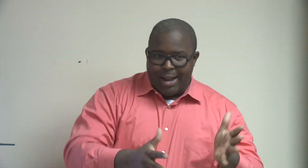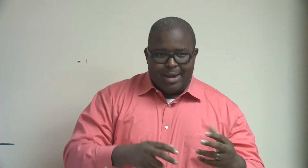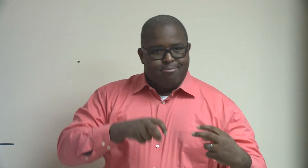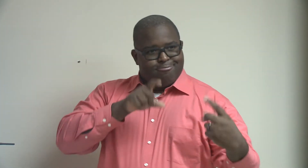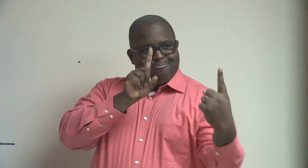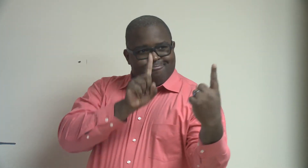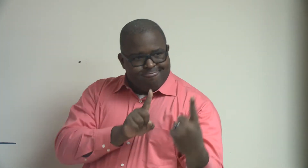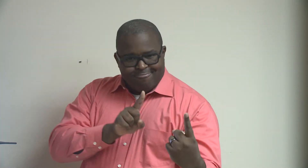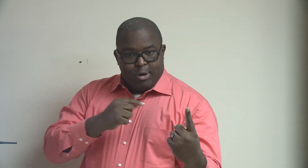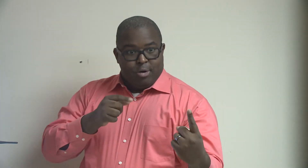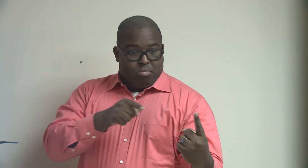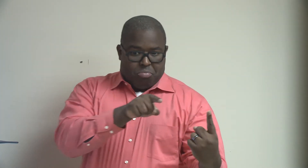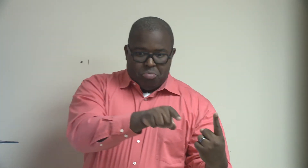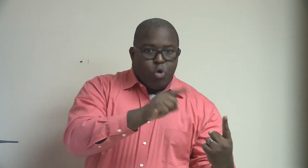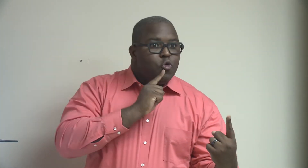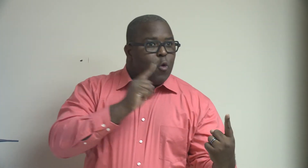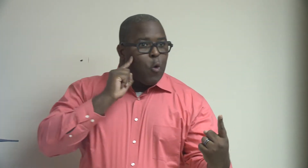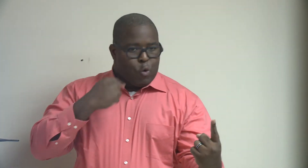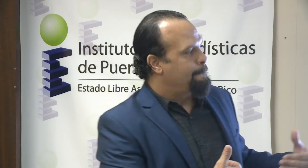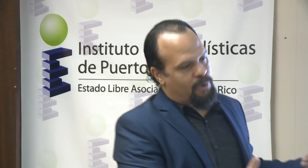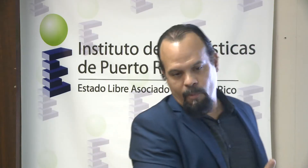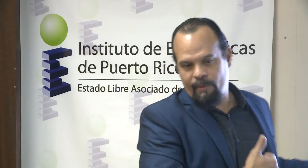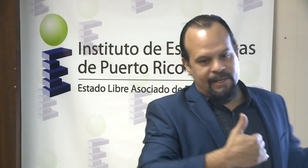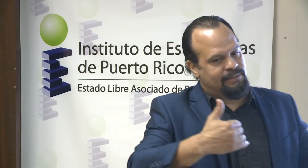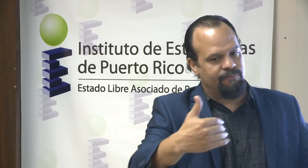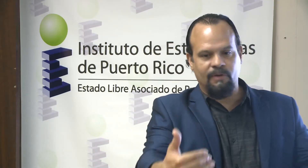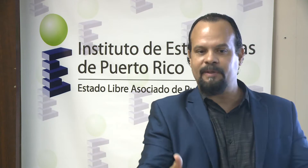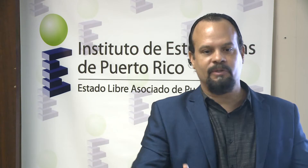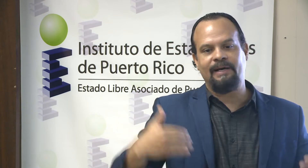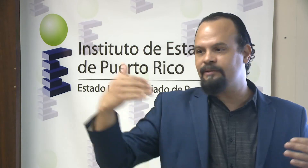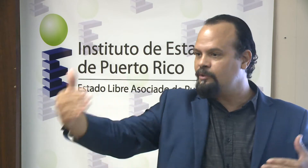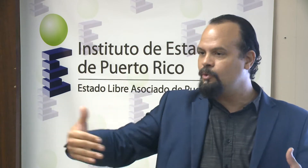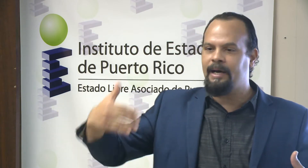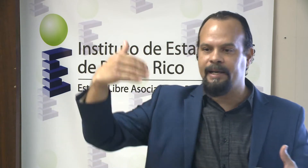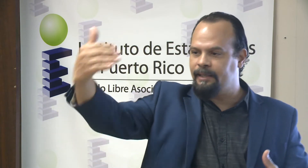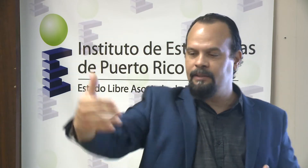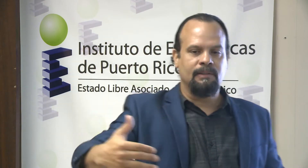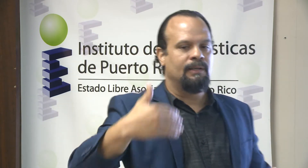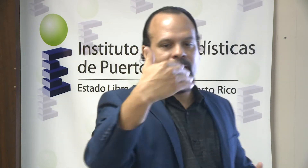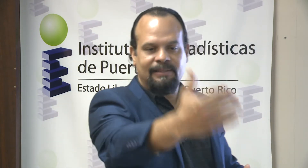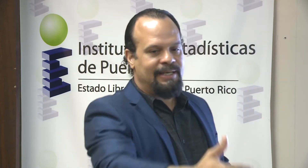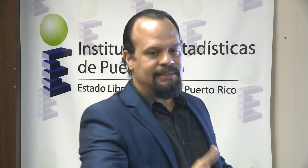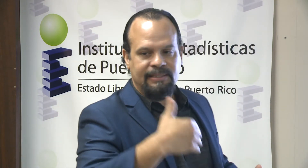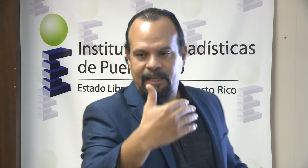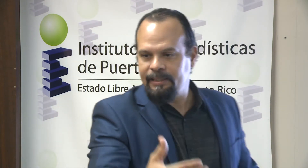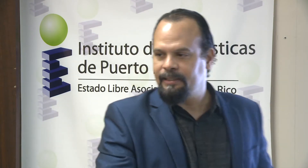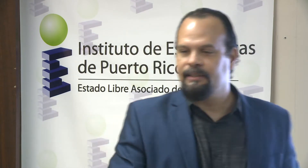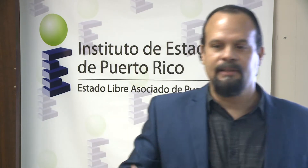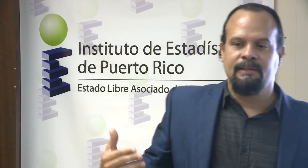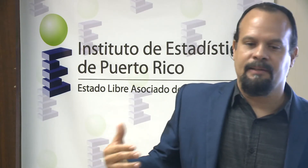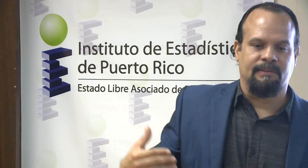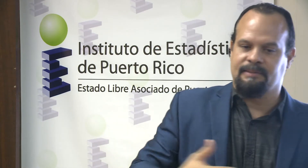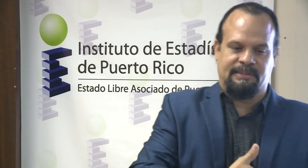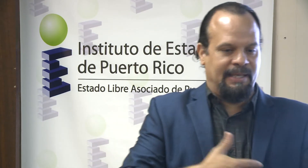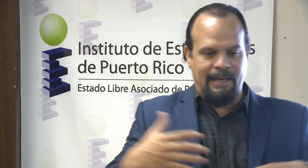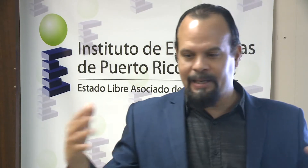medios de comunicación, entre otros hallazgos. Promover esta información a esos lugares, a esas entidades,